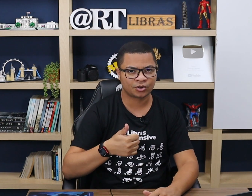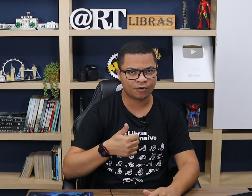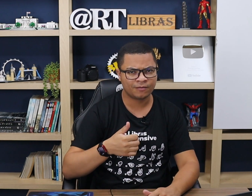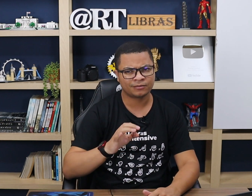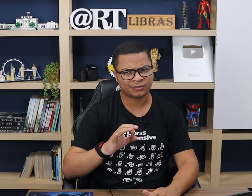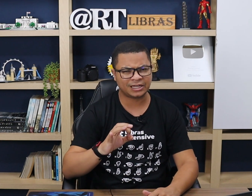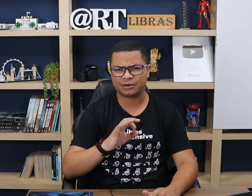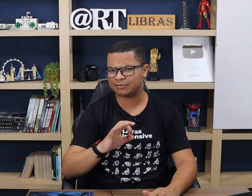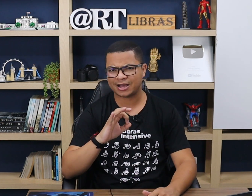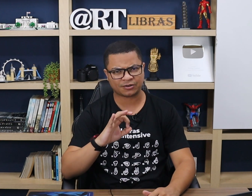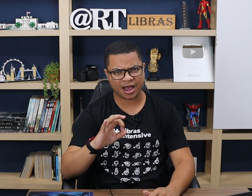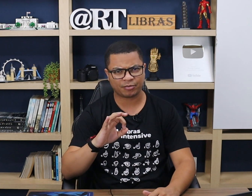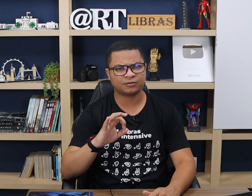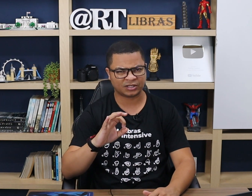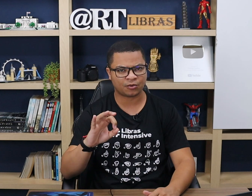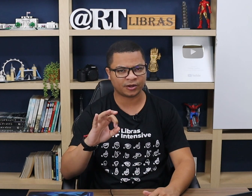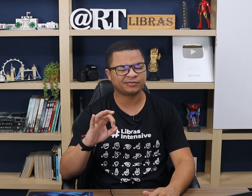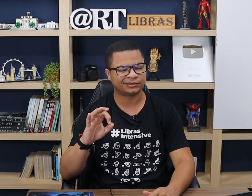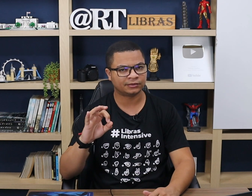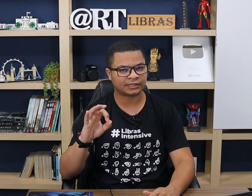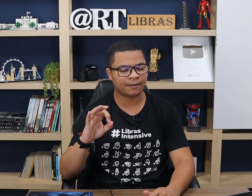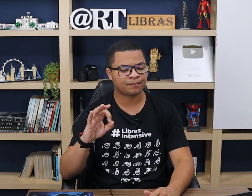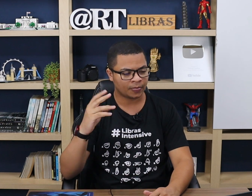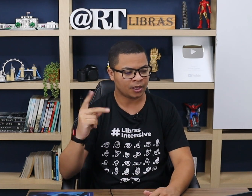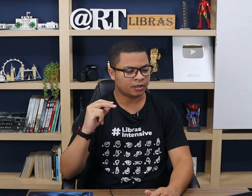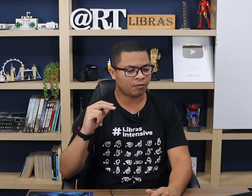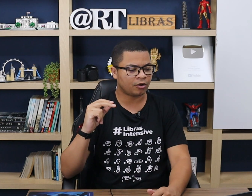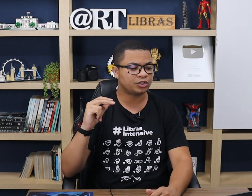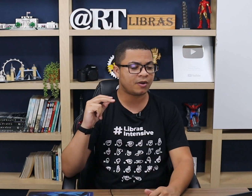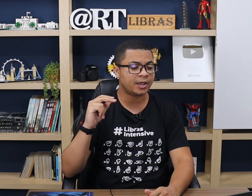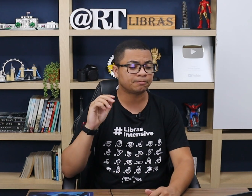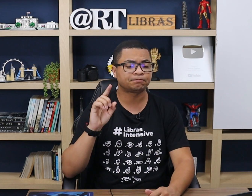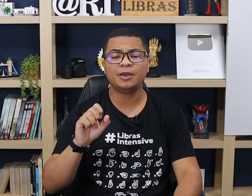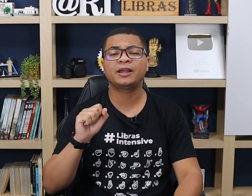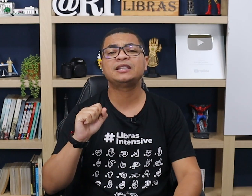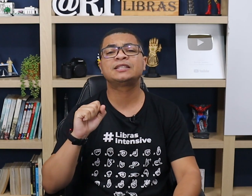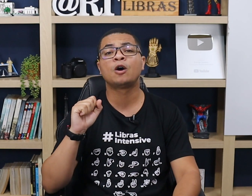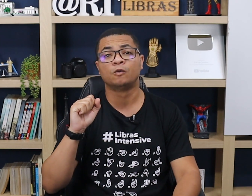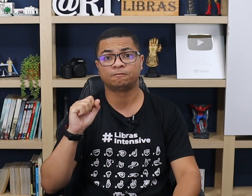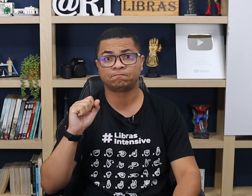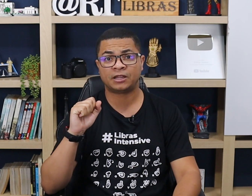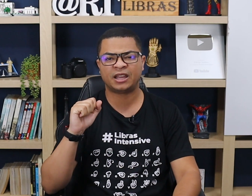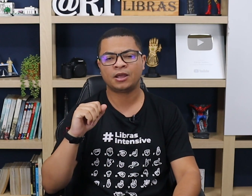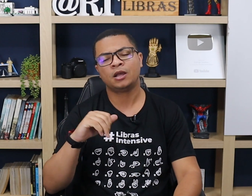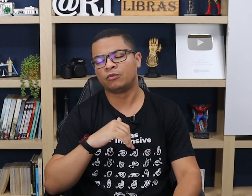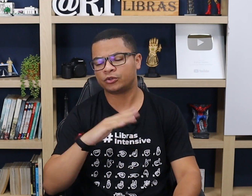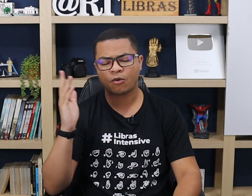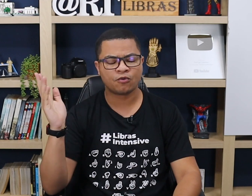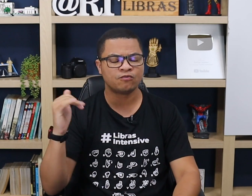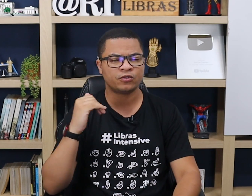show simples básico rápido tranquilo tá então bora continuar aí hipertensão né muito comum